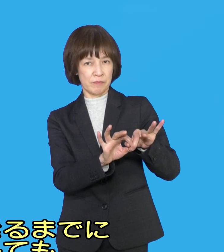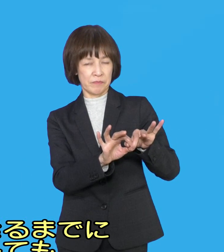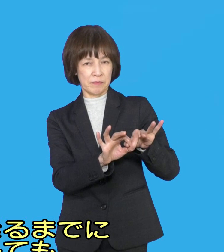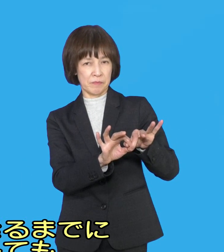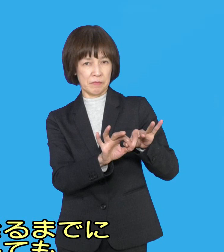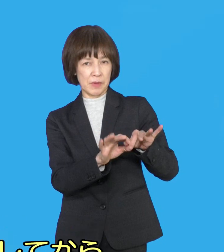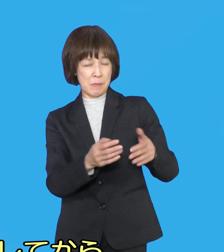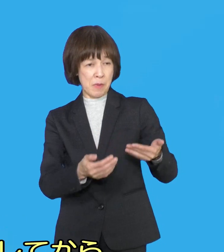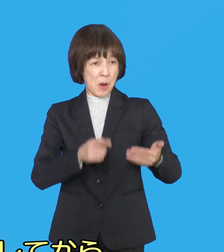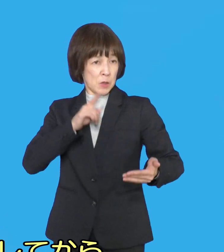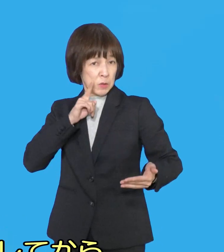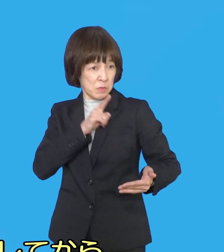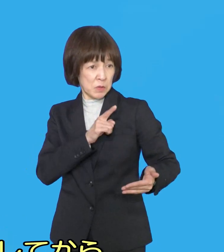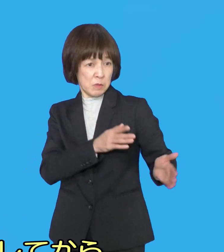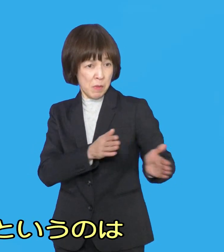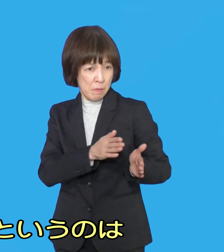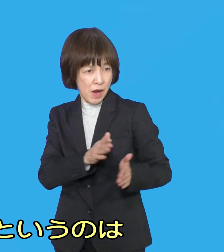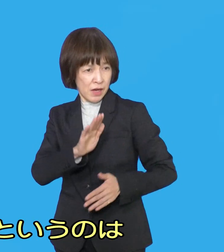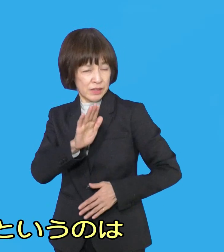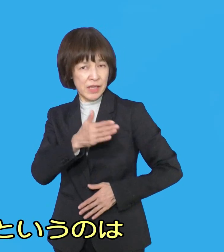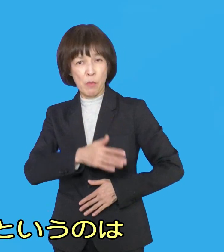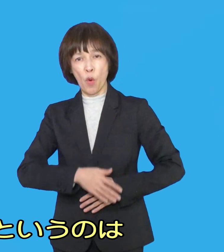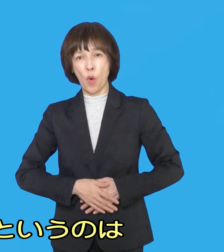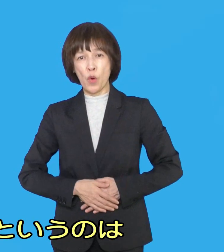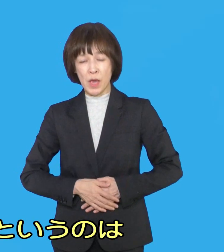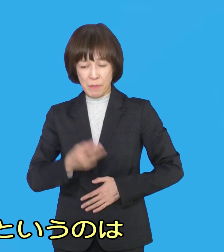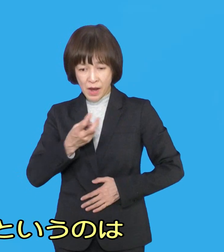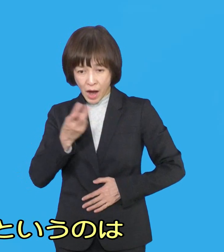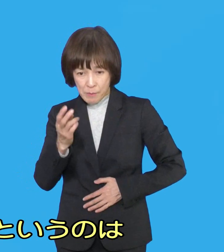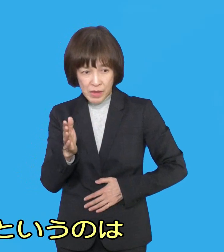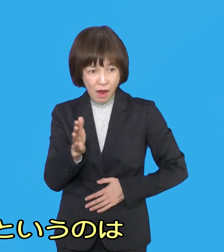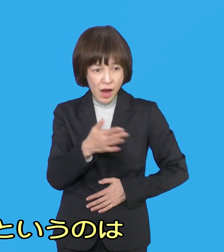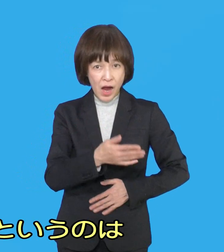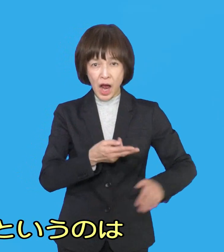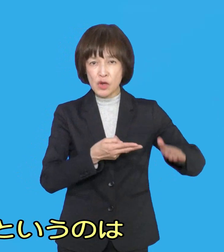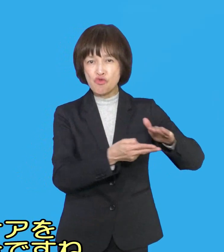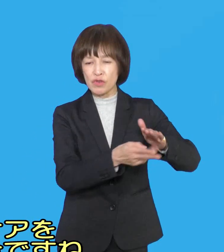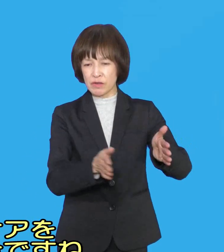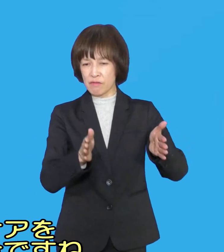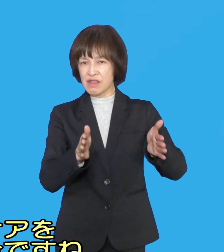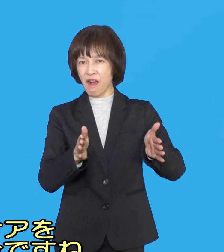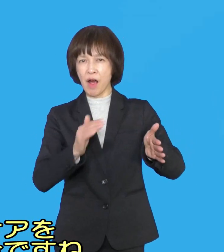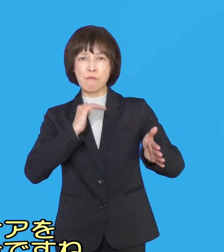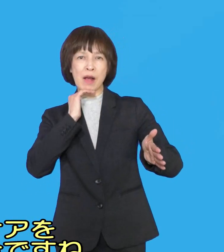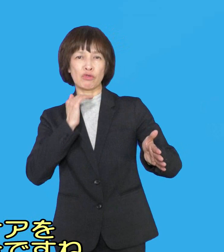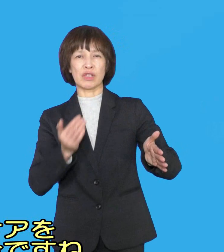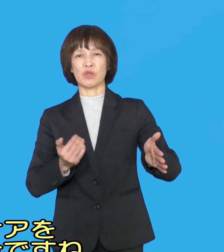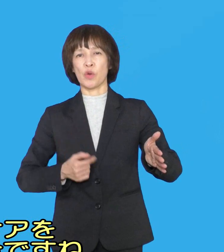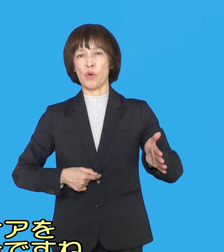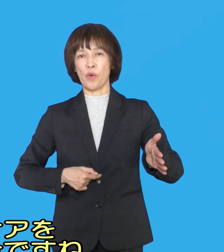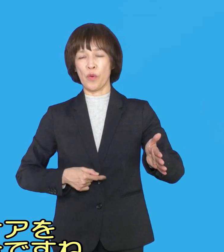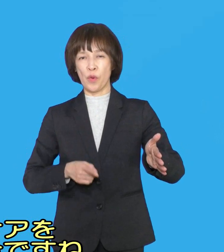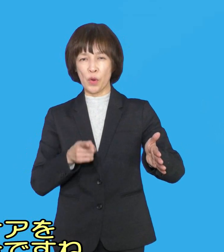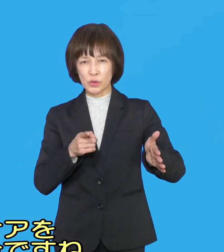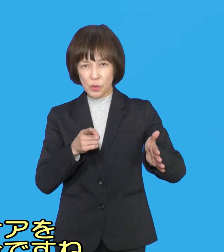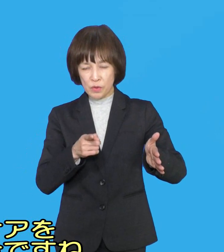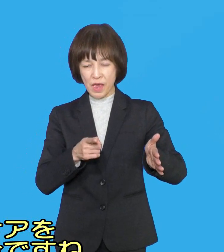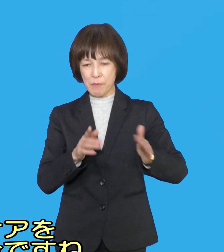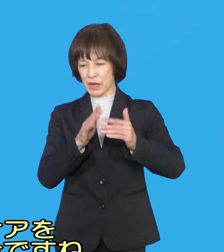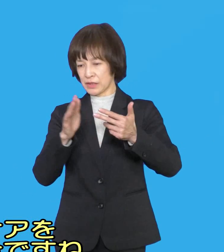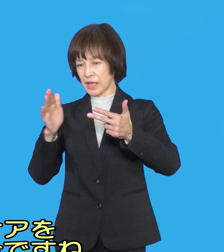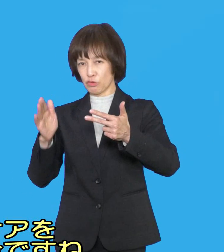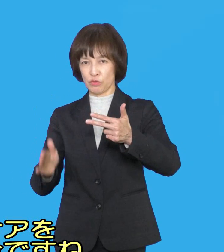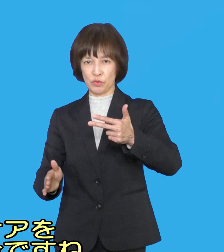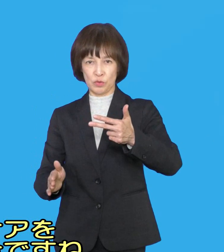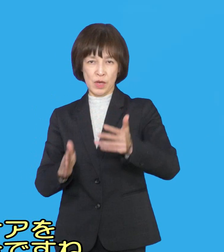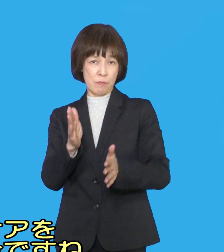迅速に行ったとしても、やはり陽性が判明してからその施設にいる期間というのは発生しえますので、その施設で療養ケア